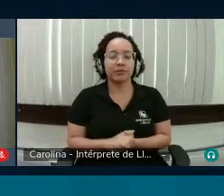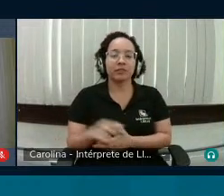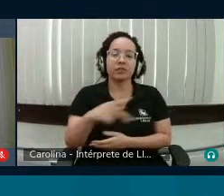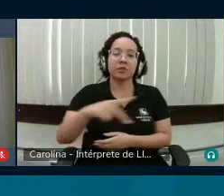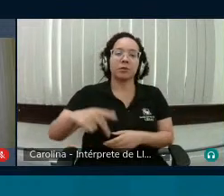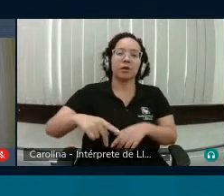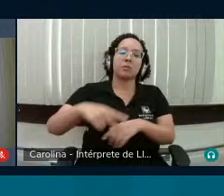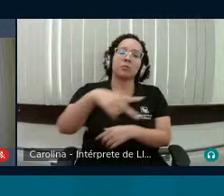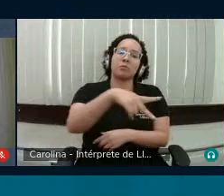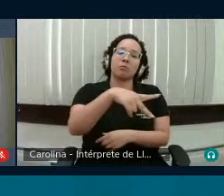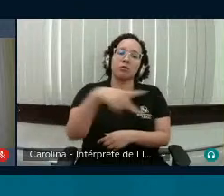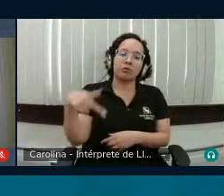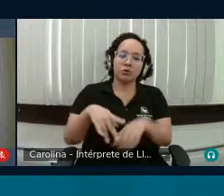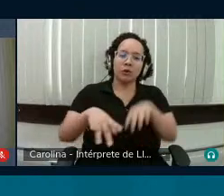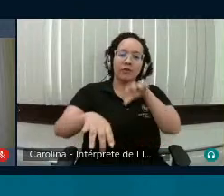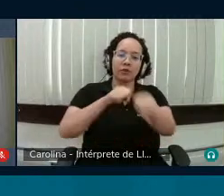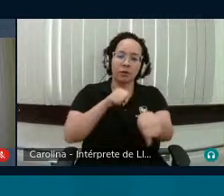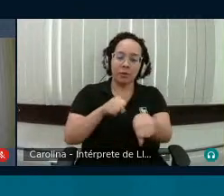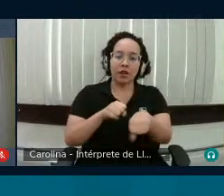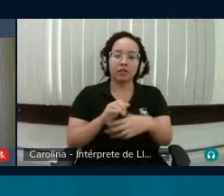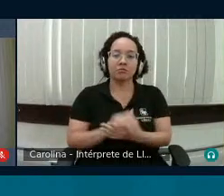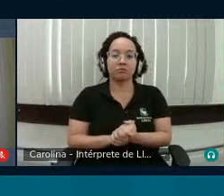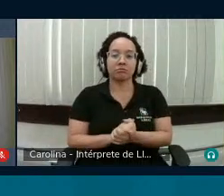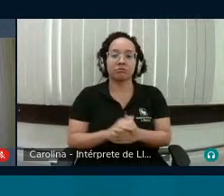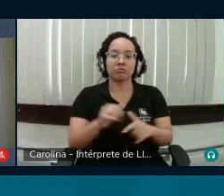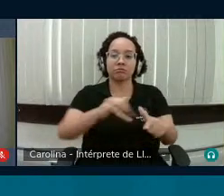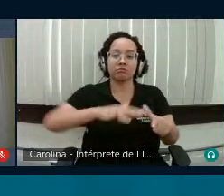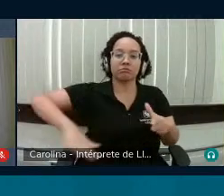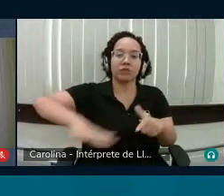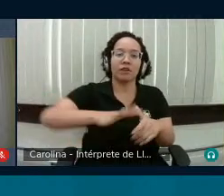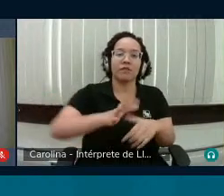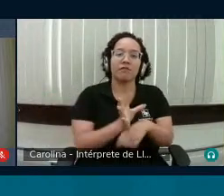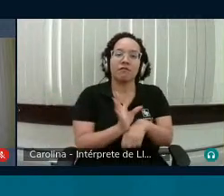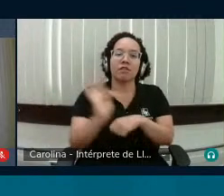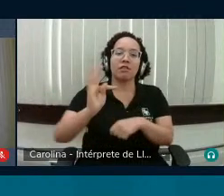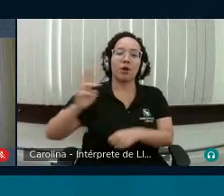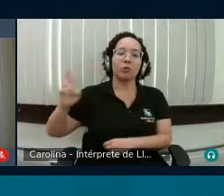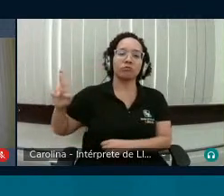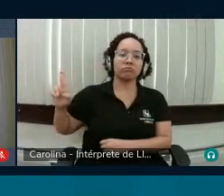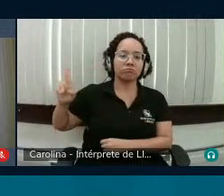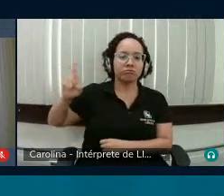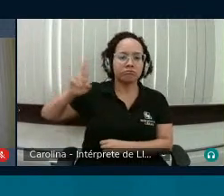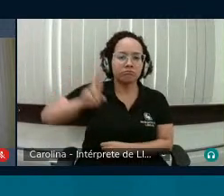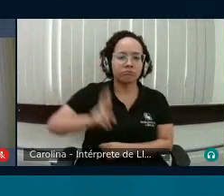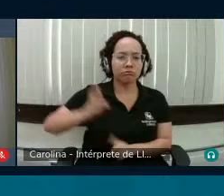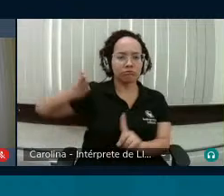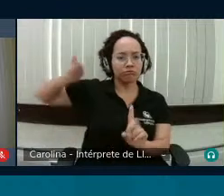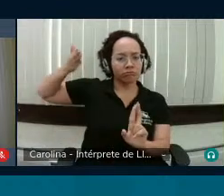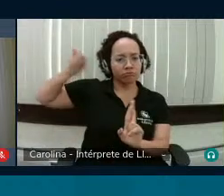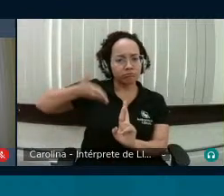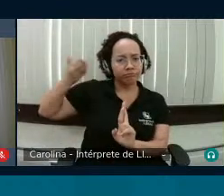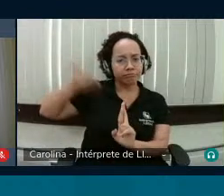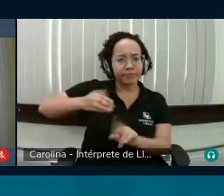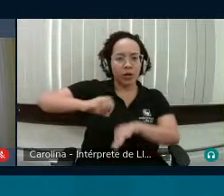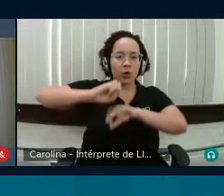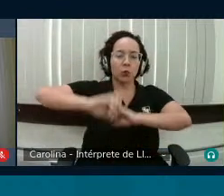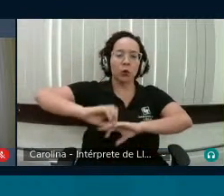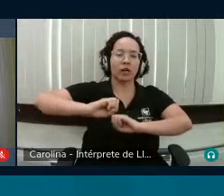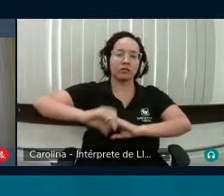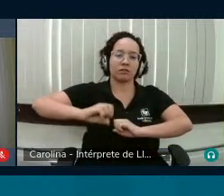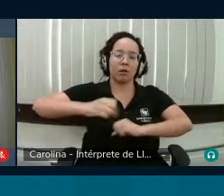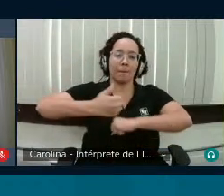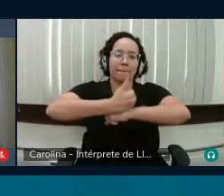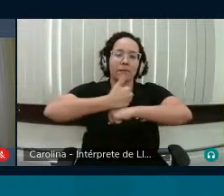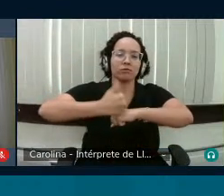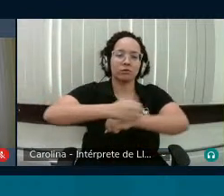docentes, para que realmente a rede federal seja referência cada vez mais da educação profissional no Brasil, né, claro, nas